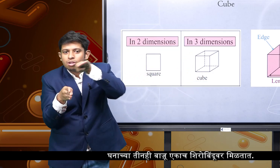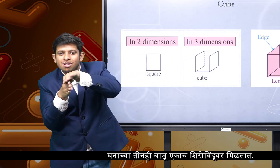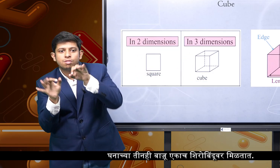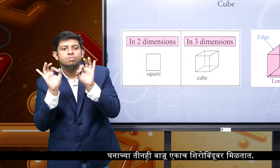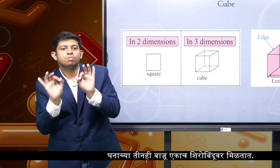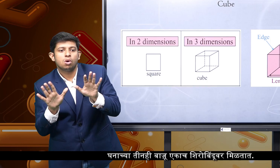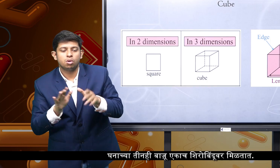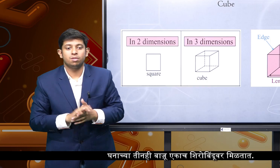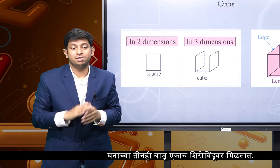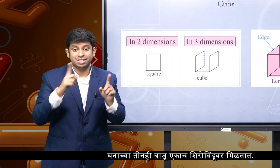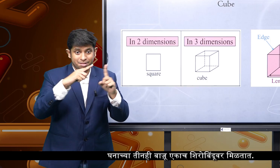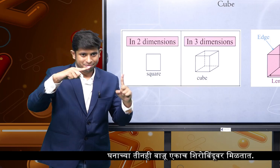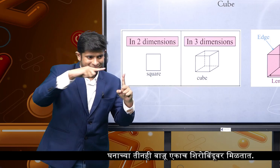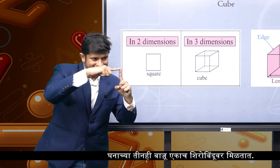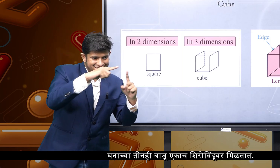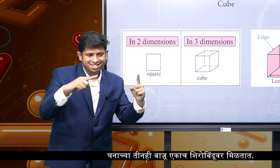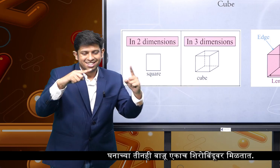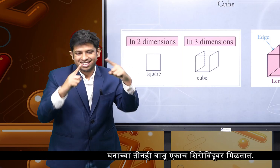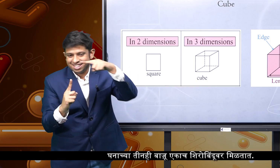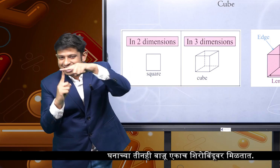घनाच्या तीनही बाजू एकाच शिरोबिंदूवर असतात.